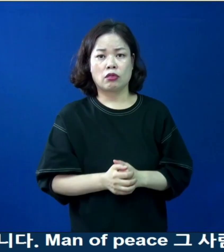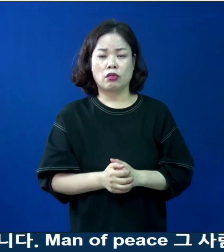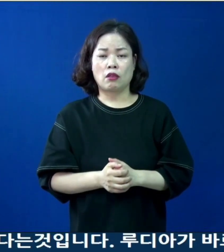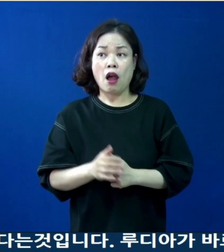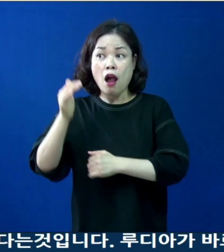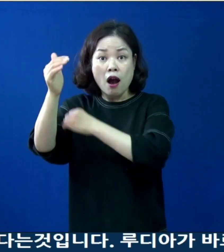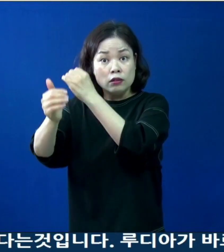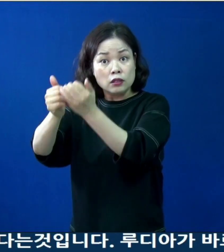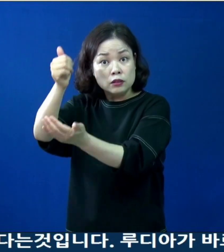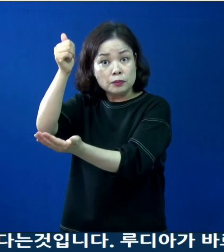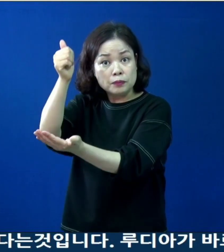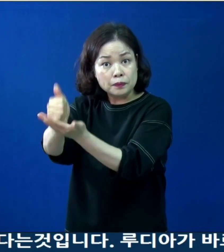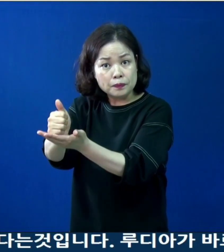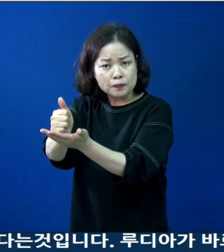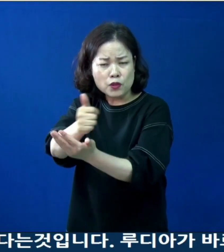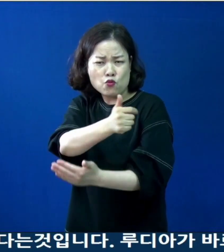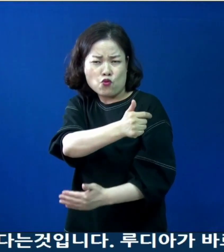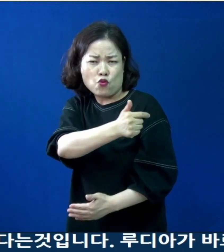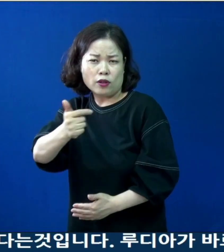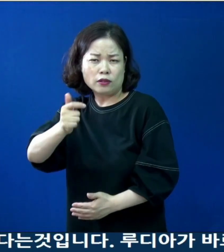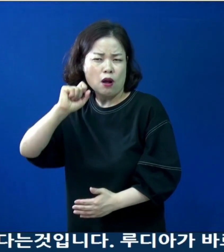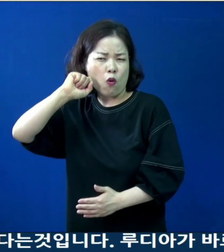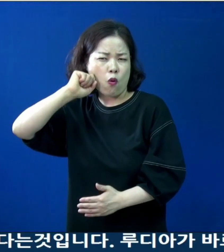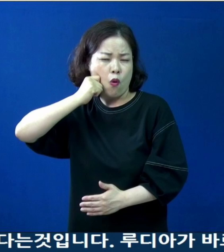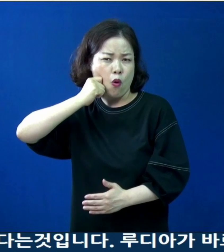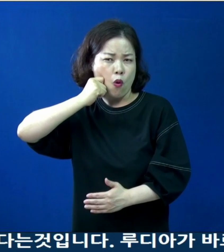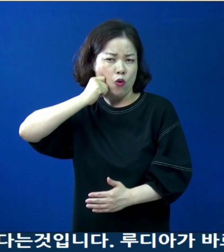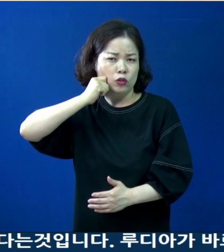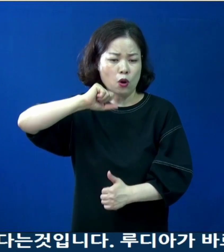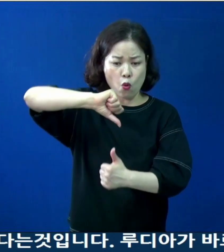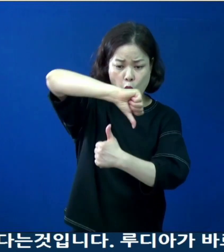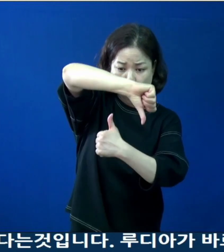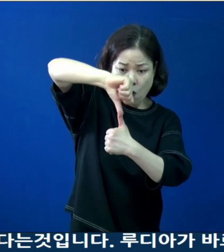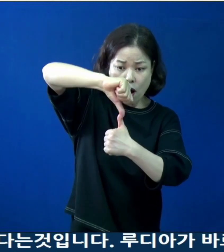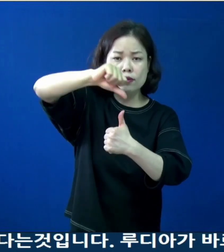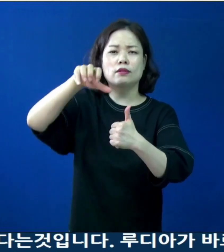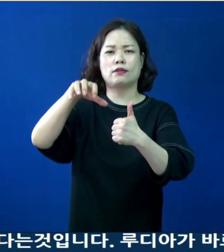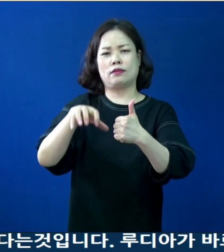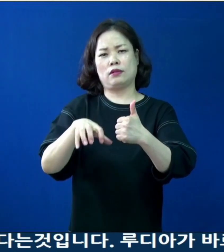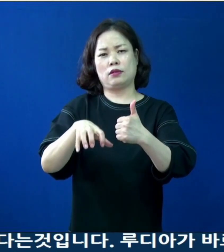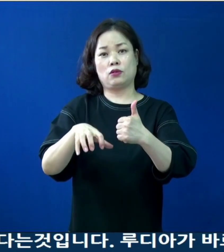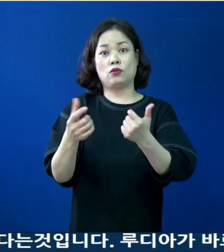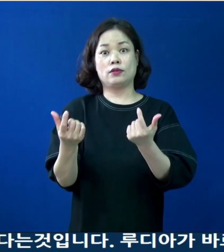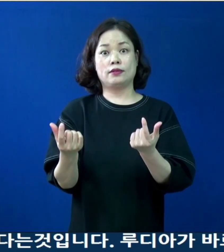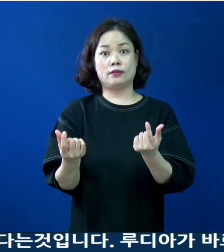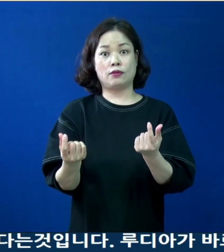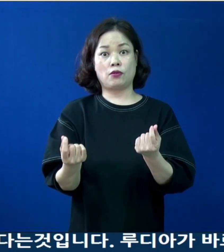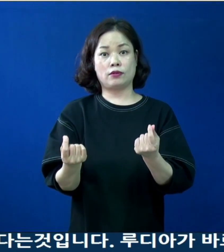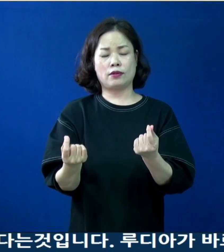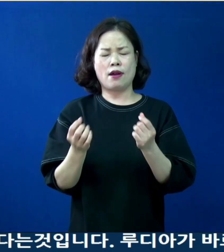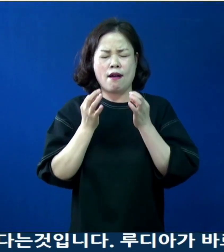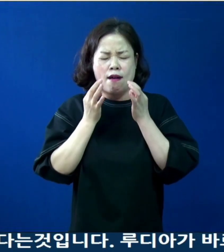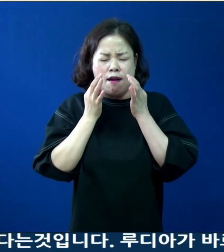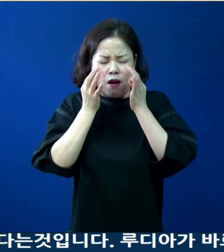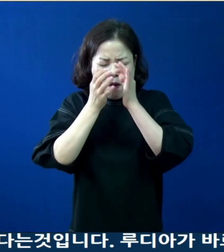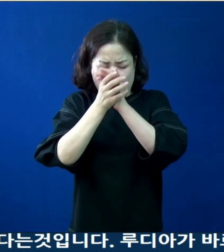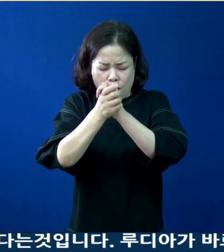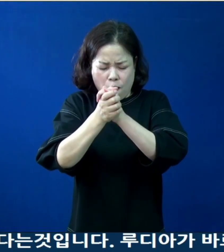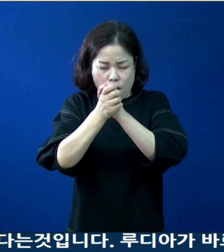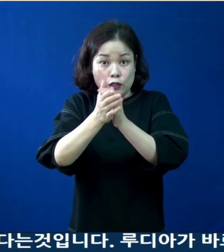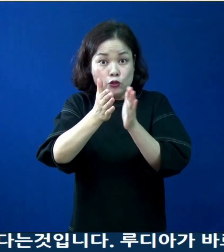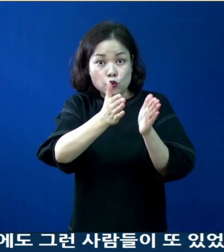그래서 하나님은 굉장히 어려운 환경 같은 속에서도 이렇게 간절히